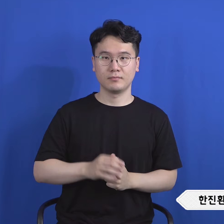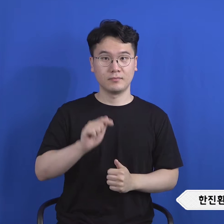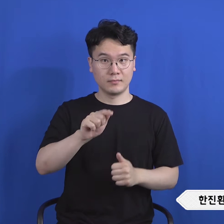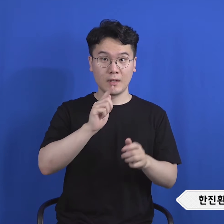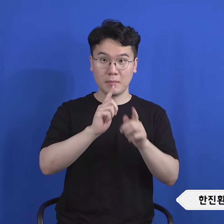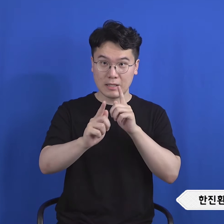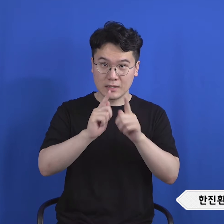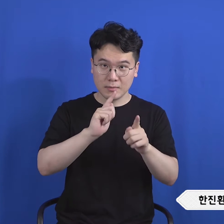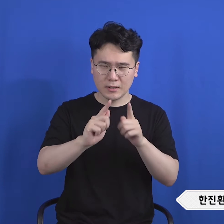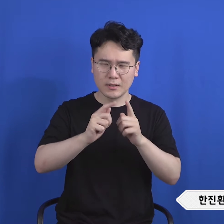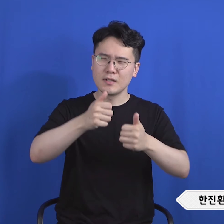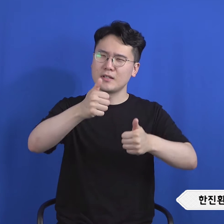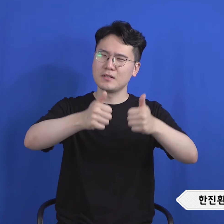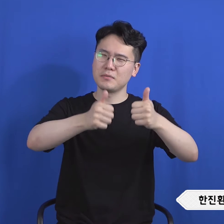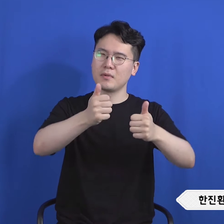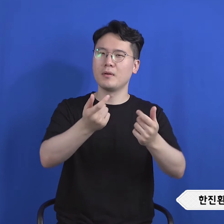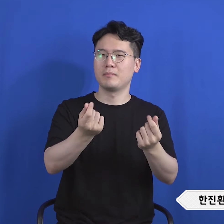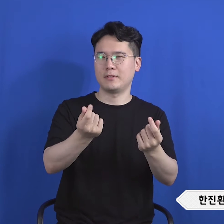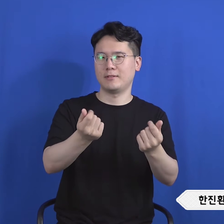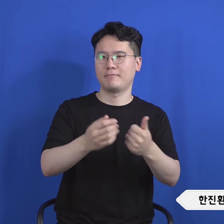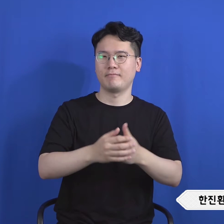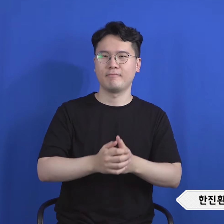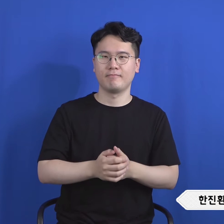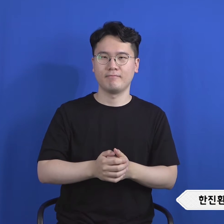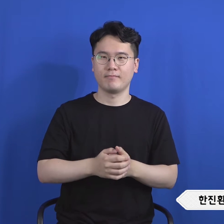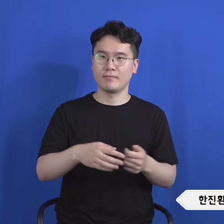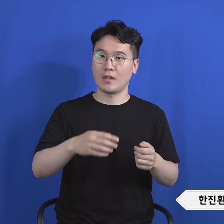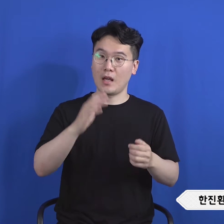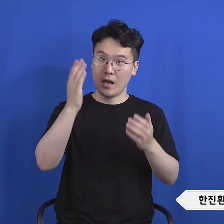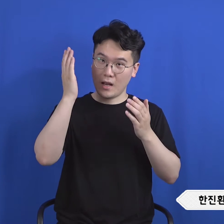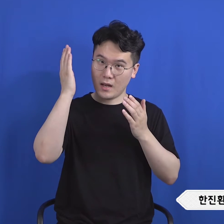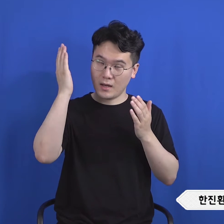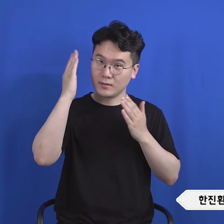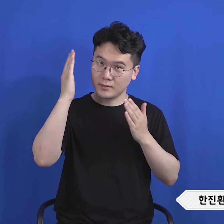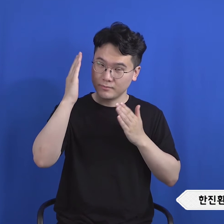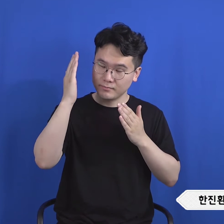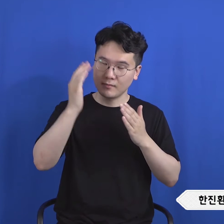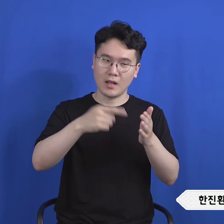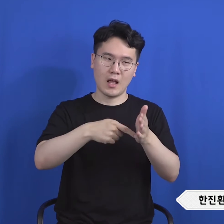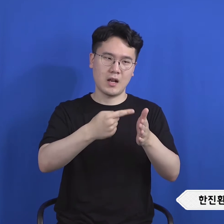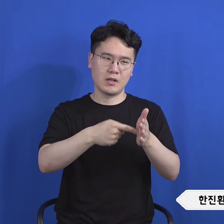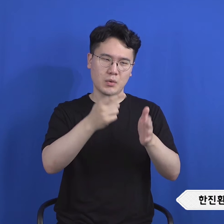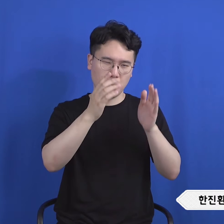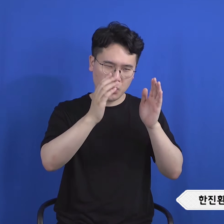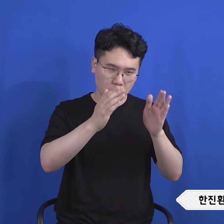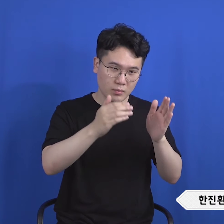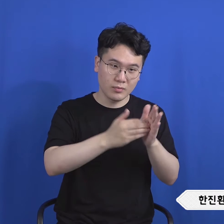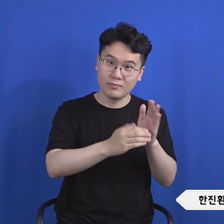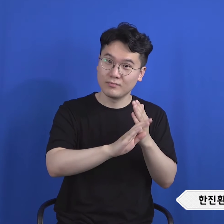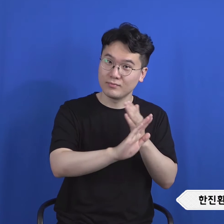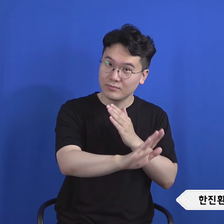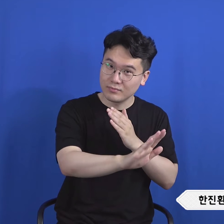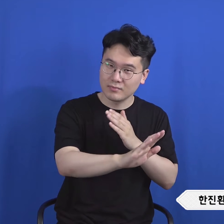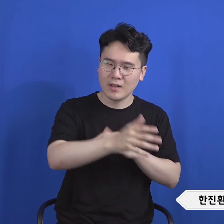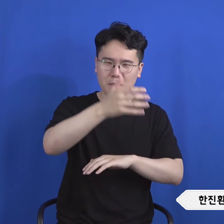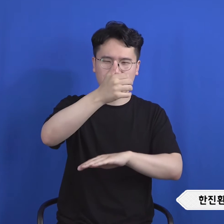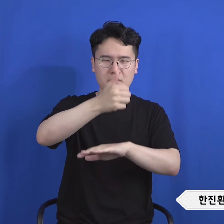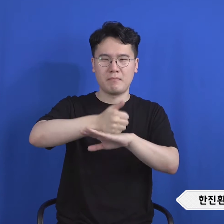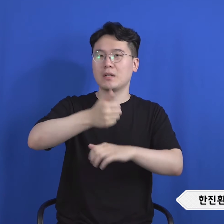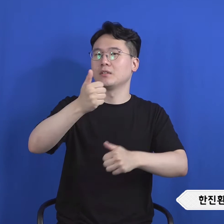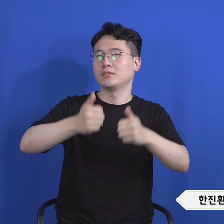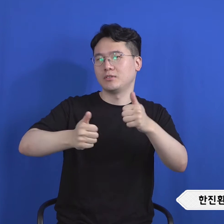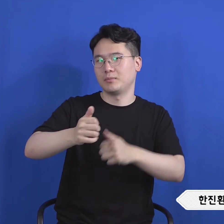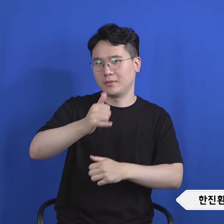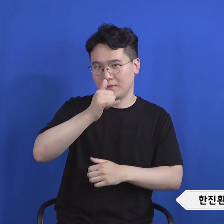말씀은 일종의 시험입니다. 학생들이 한 학기 공부하고 나면 기말에 시험을 치릅니다.